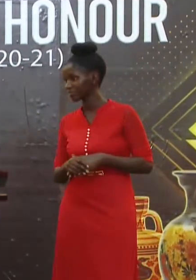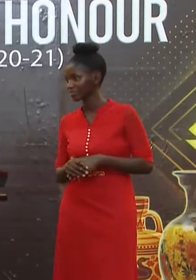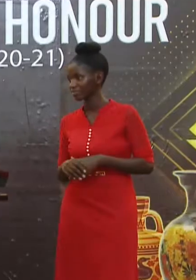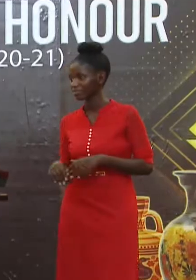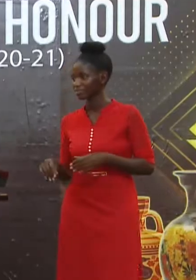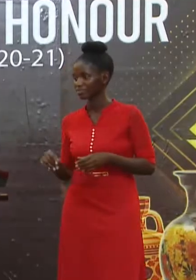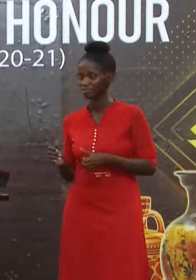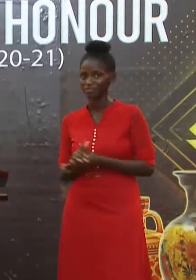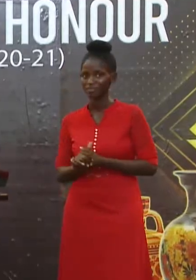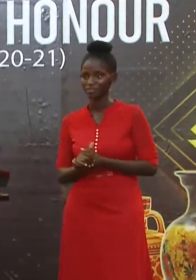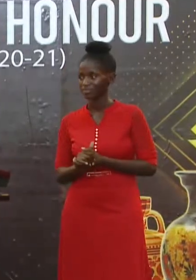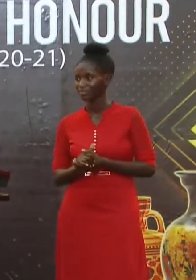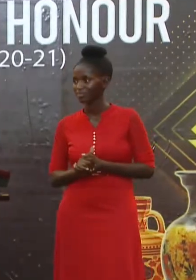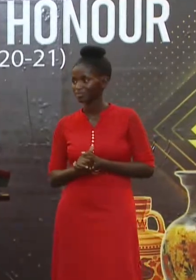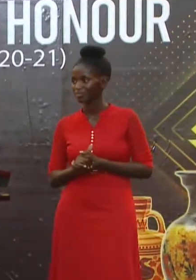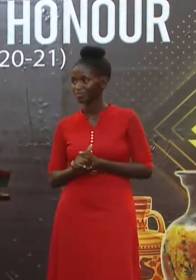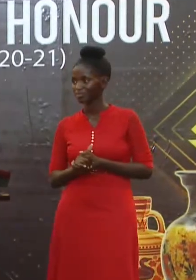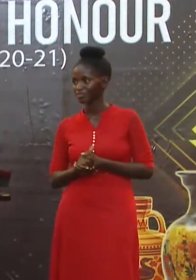mubyambaze esta